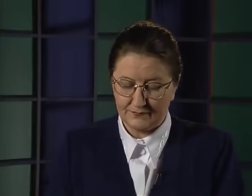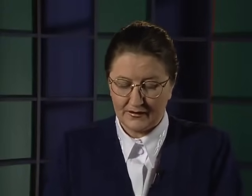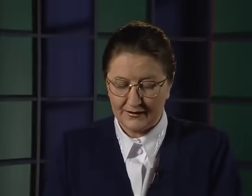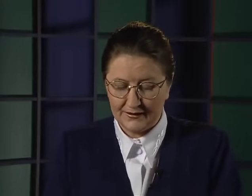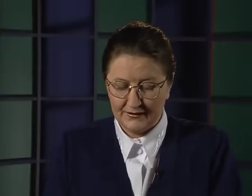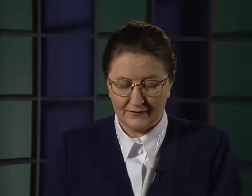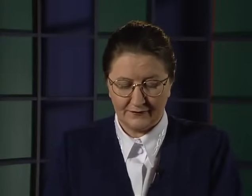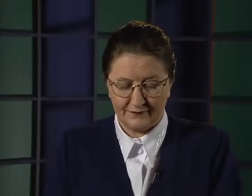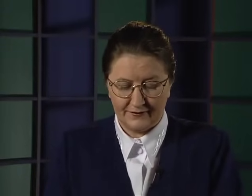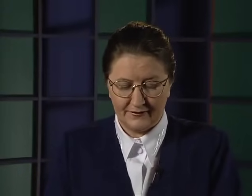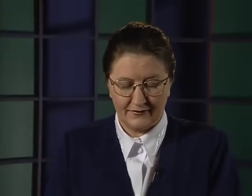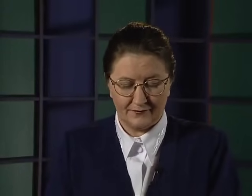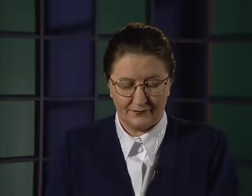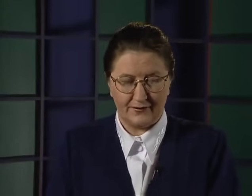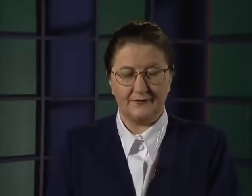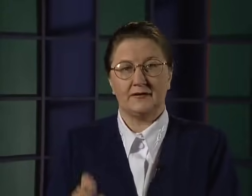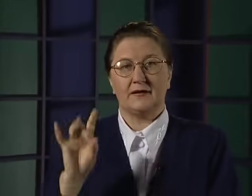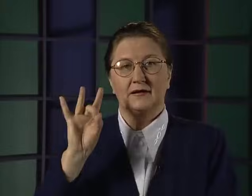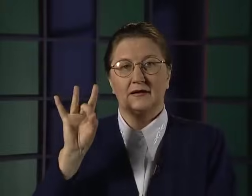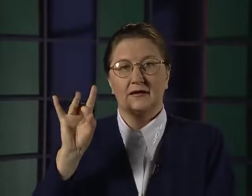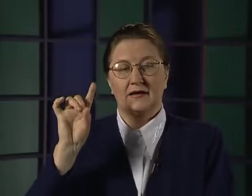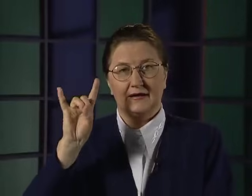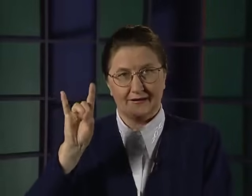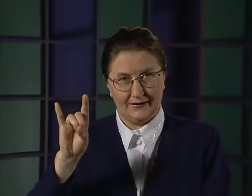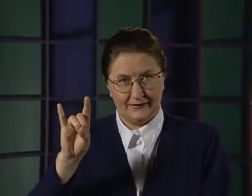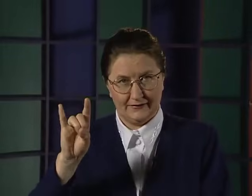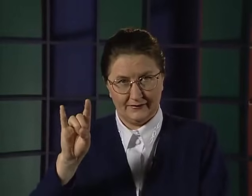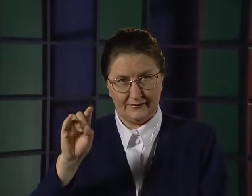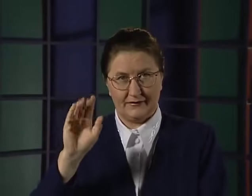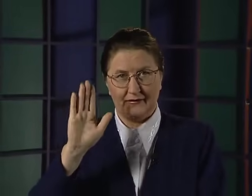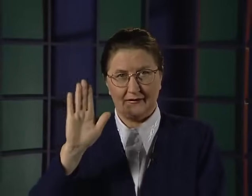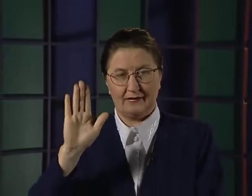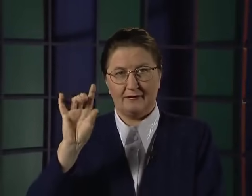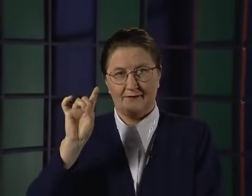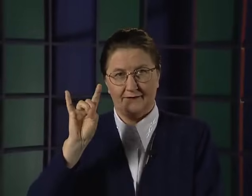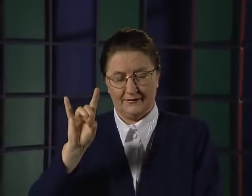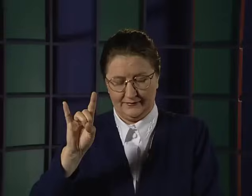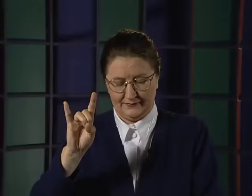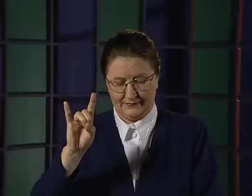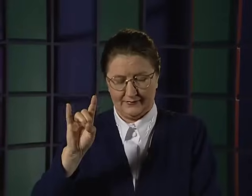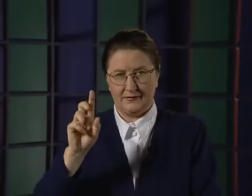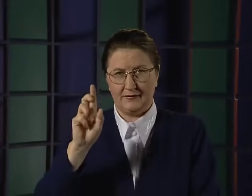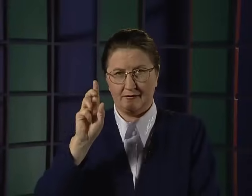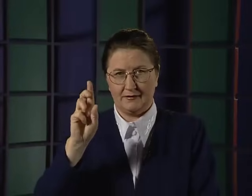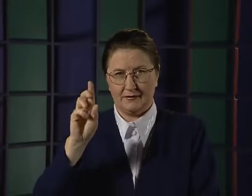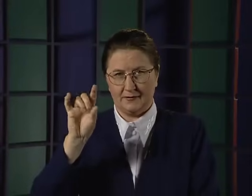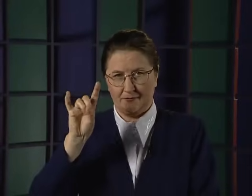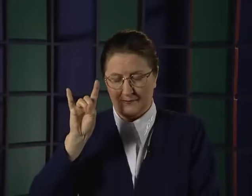«РЫ», «ВЫ», «БЫ». «РЫ», «ВЫ», «БЫ».